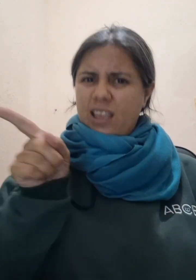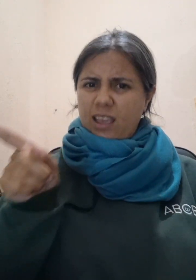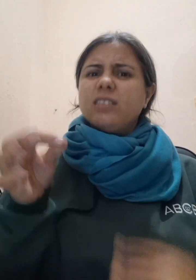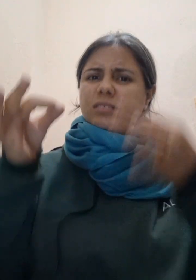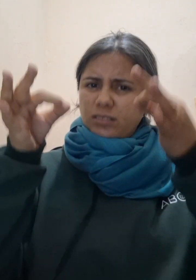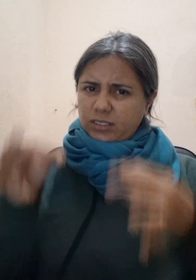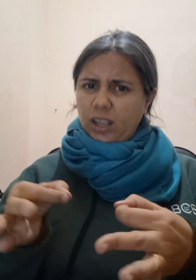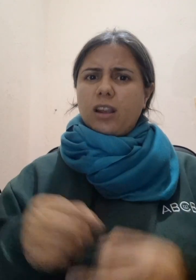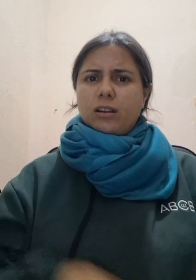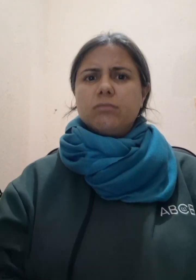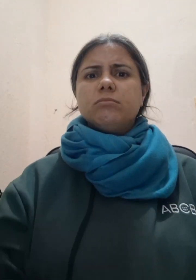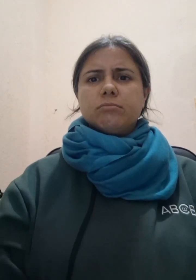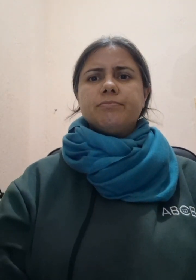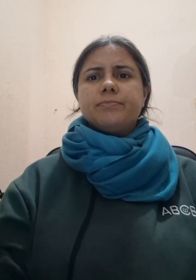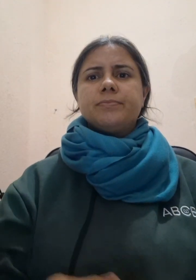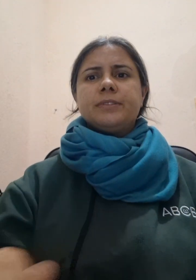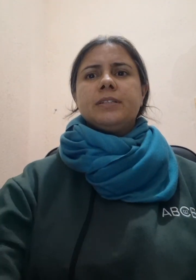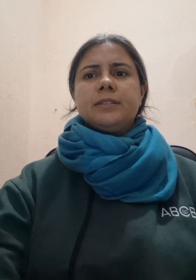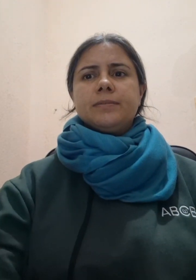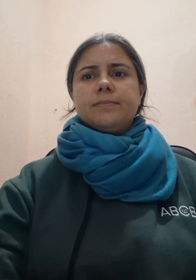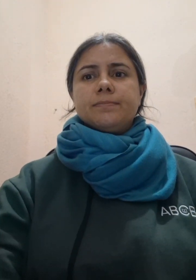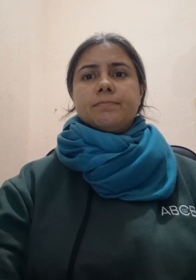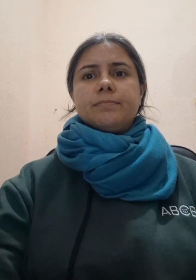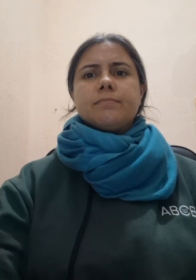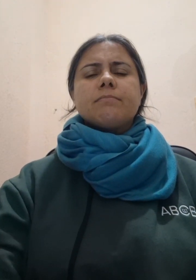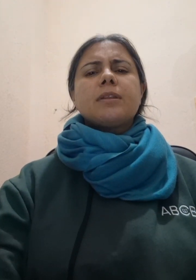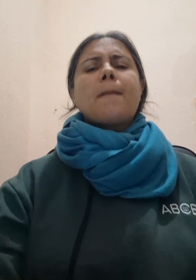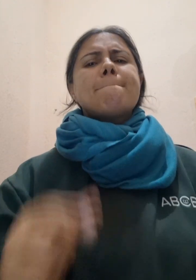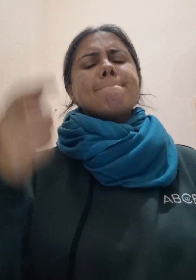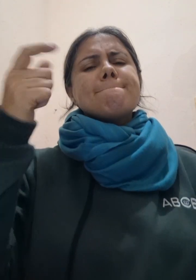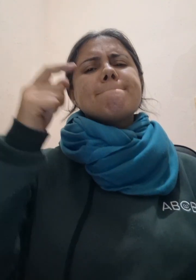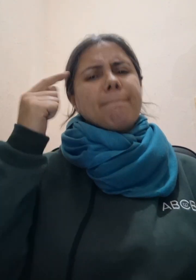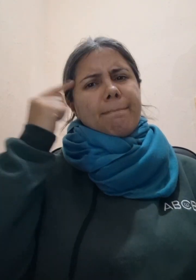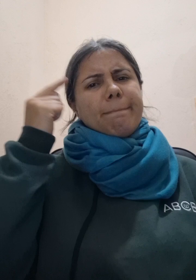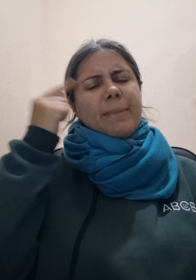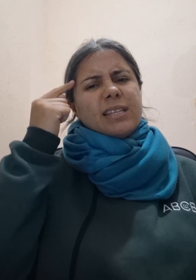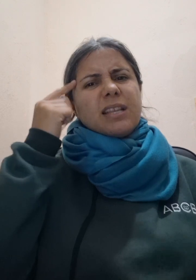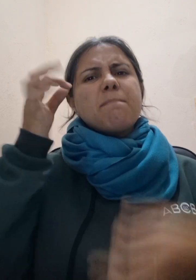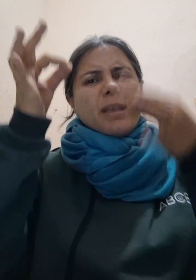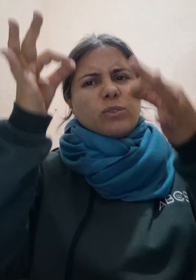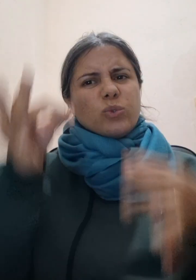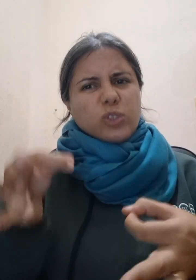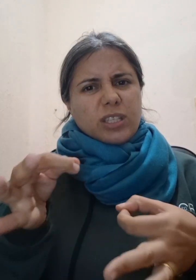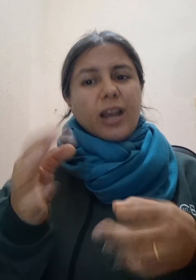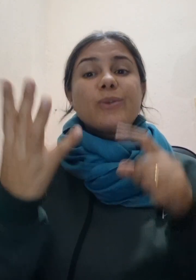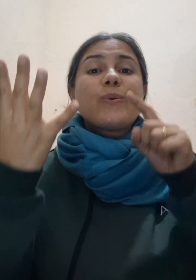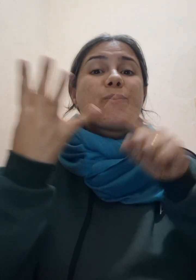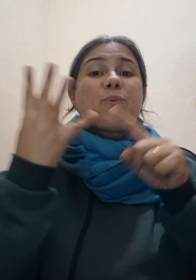a verdade, Jó não tinha pecado. Ele estava correto.